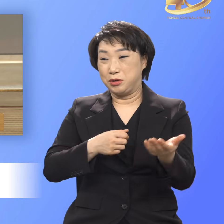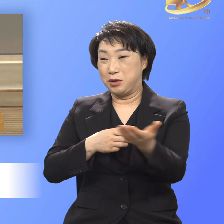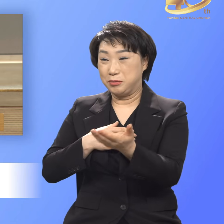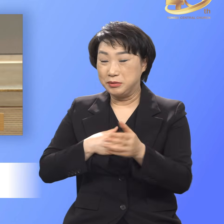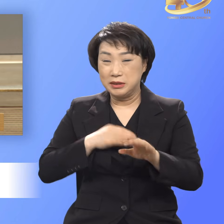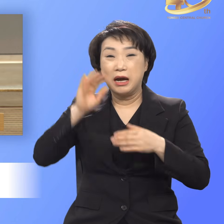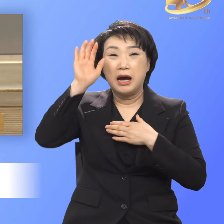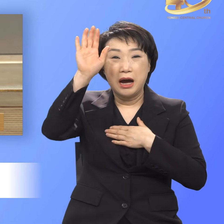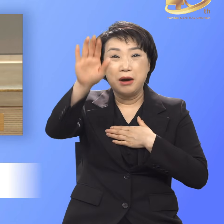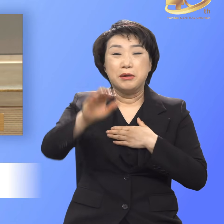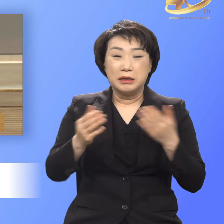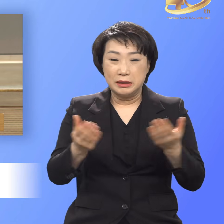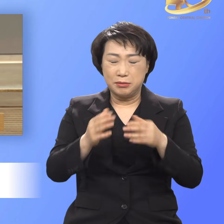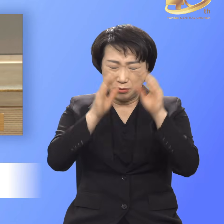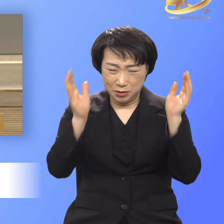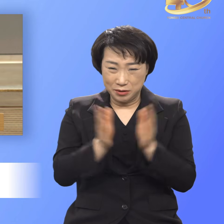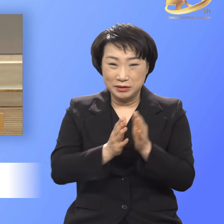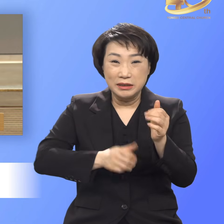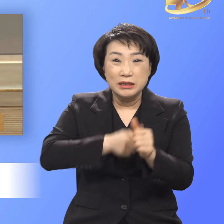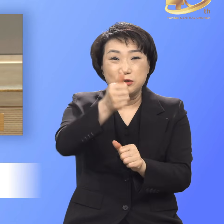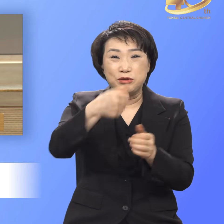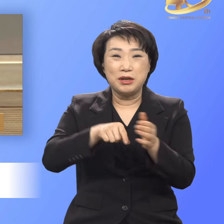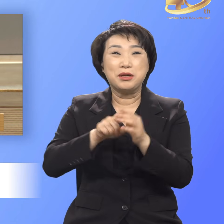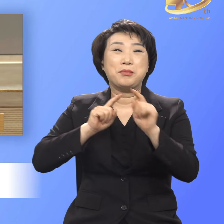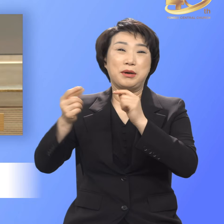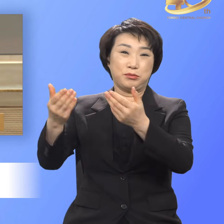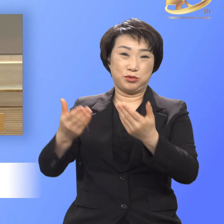우리는 앞으로 올 일을 이기라고 하신 말씀이죠.